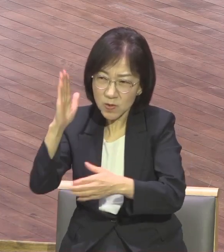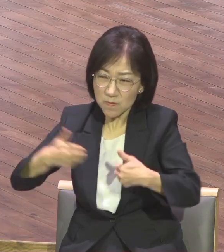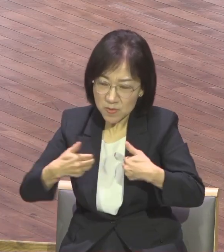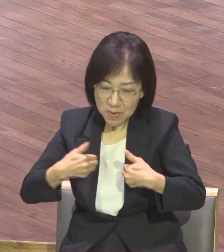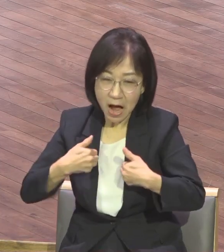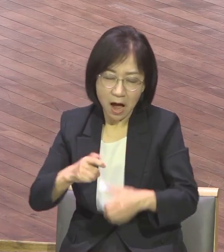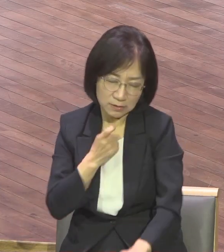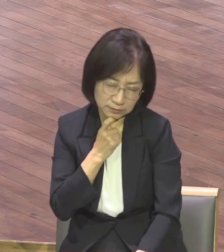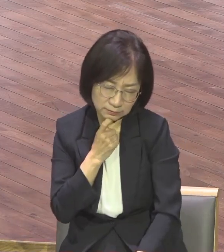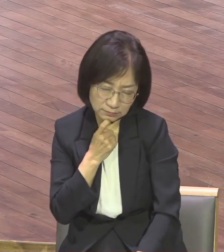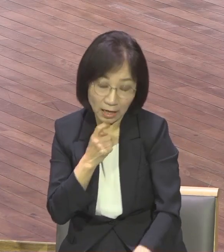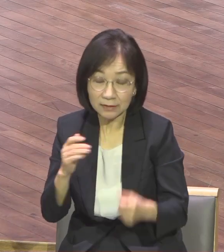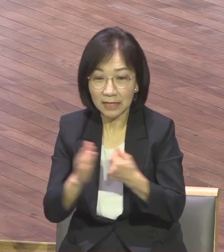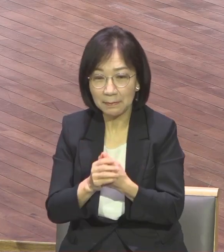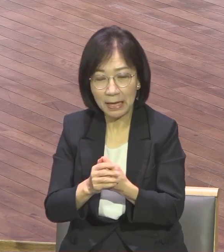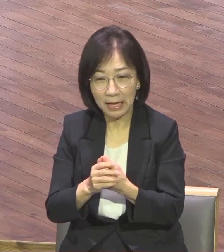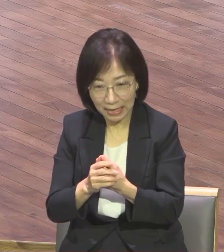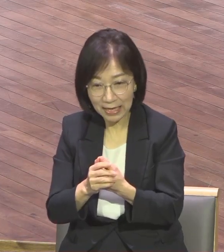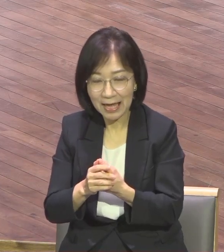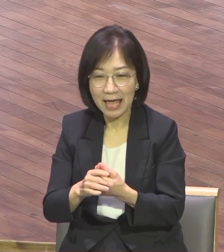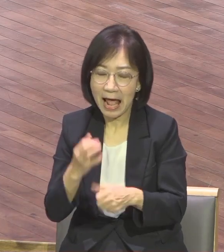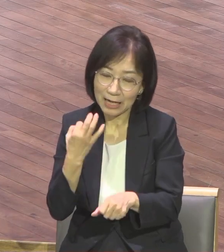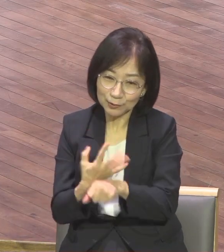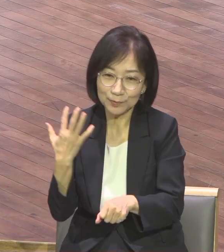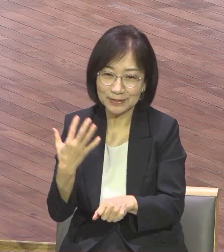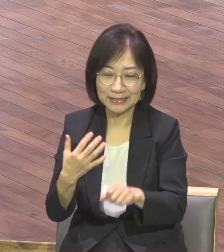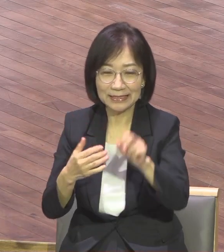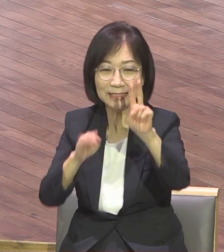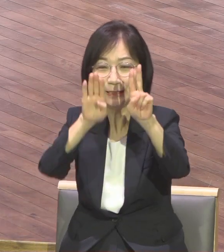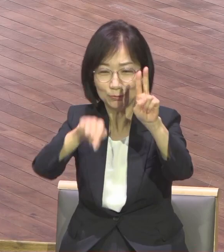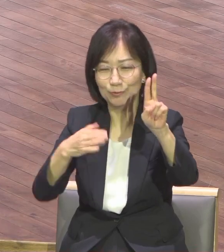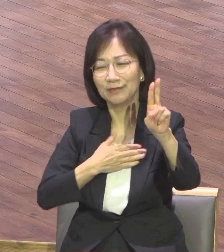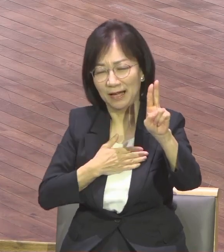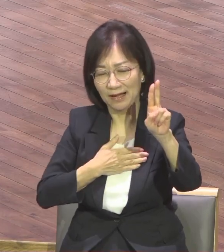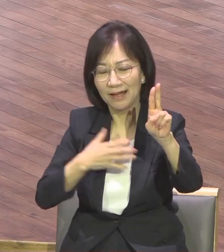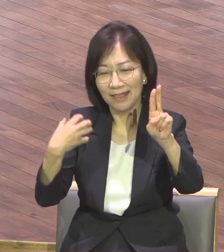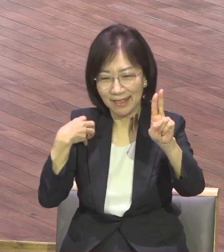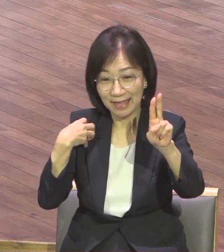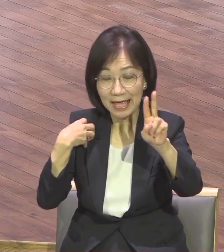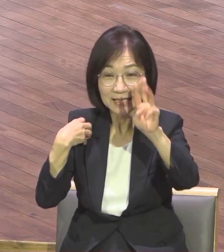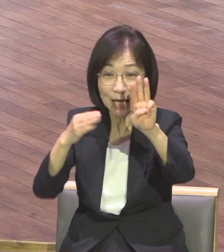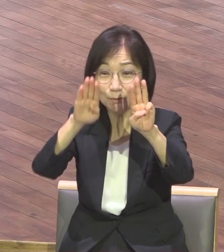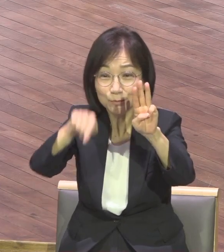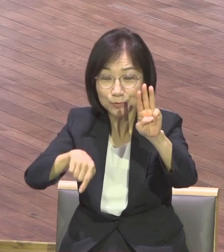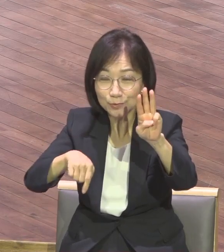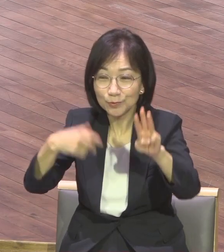우리 우리 정무지 선교사님 최근에 떠나서 다합니다.